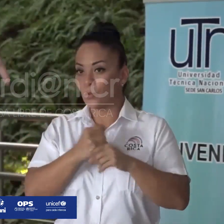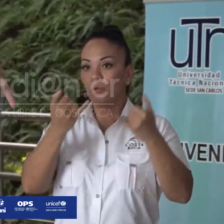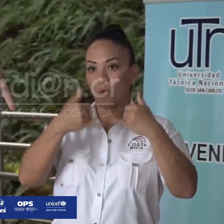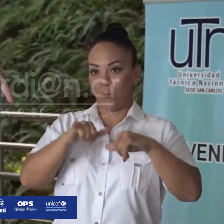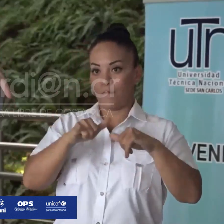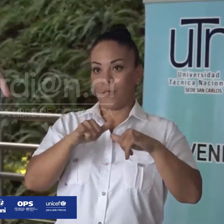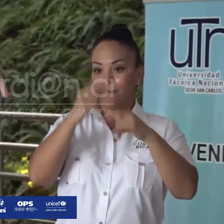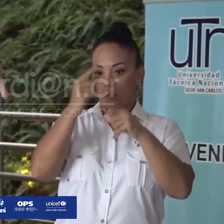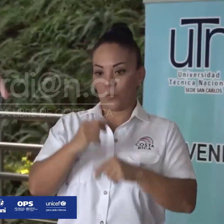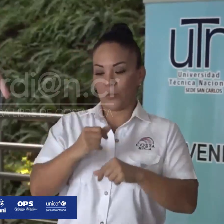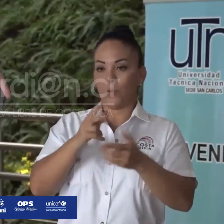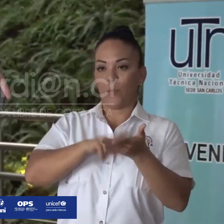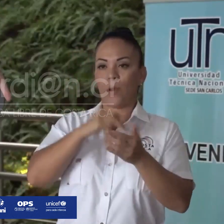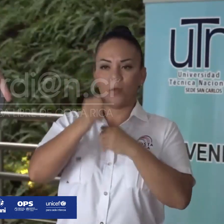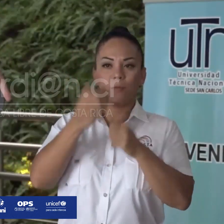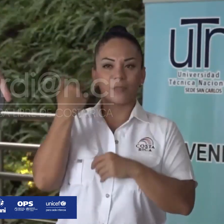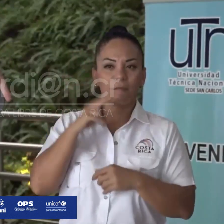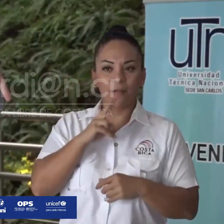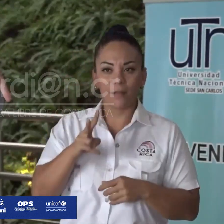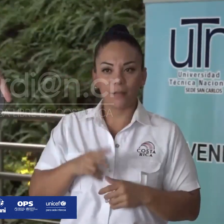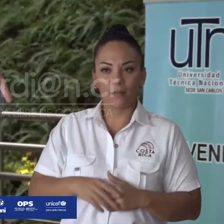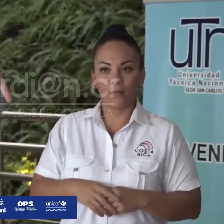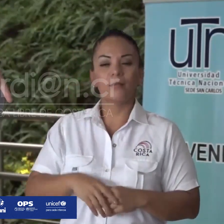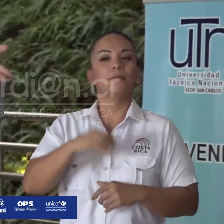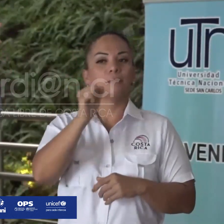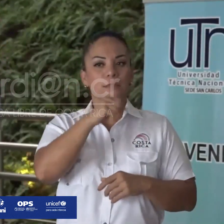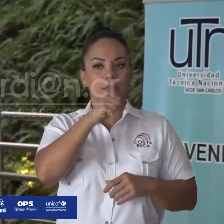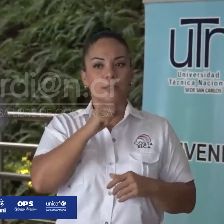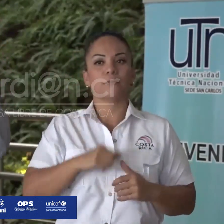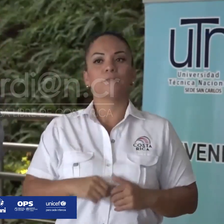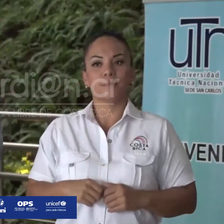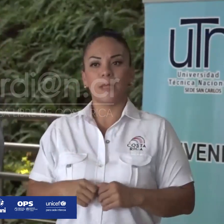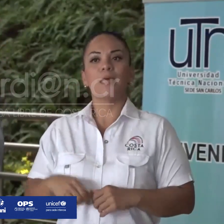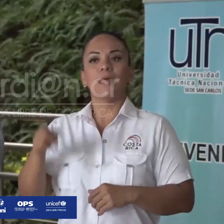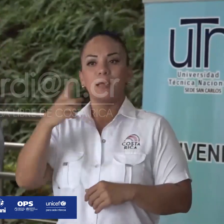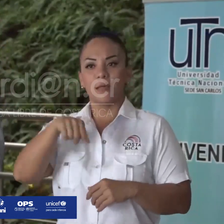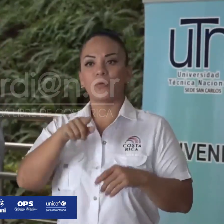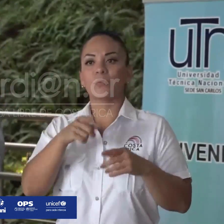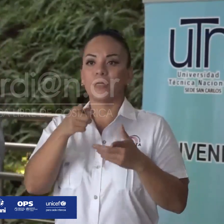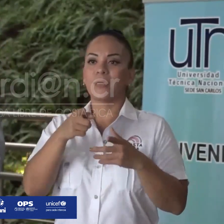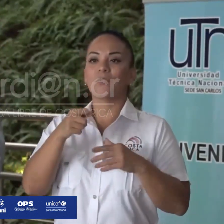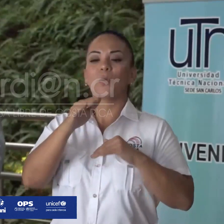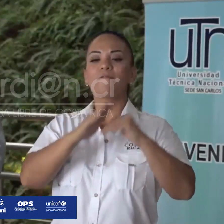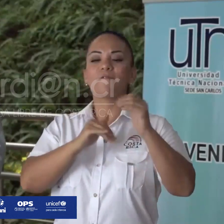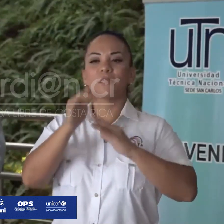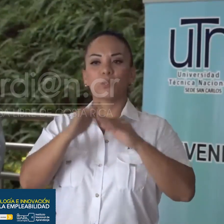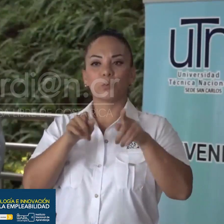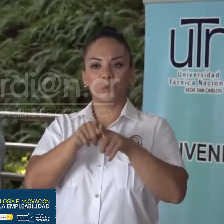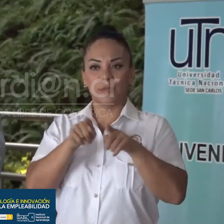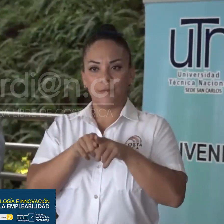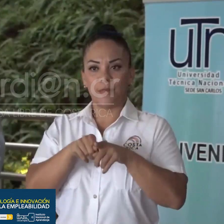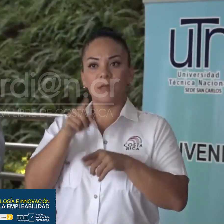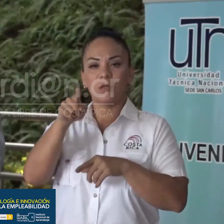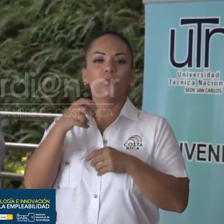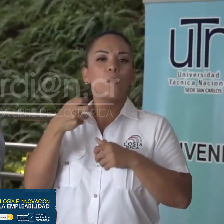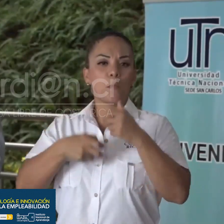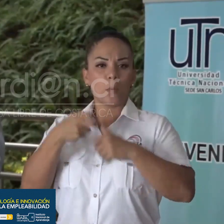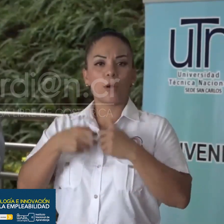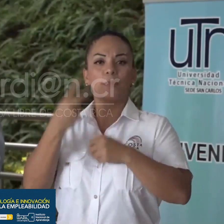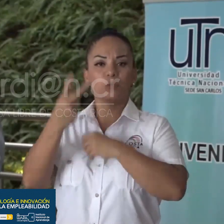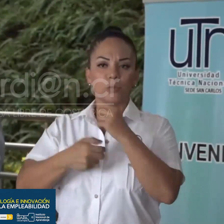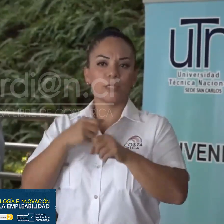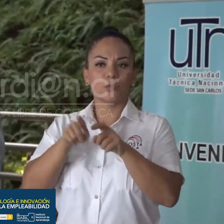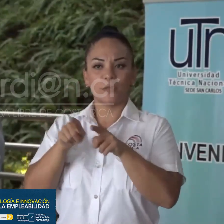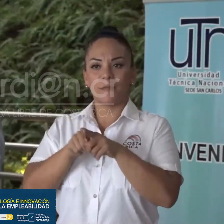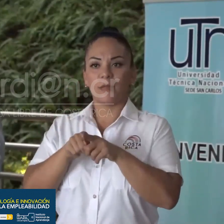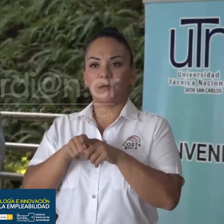en el presupuesto aprobado el año pasado, ¿ah? Sí, ellos también, esto es infraestructura y están teniendo problemas incluso desde hace 2 años